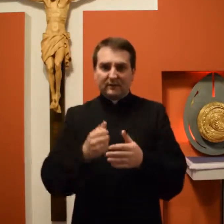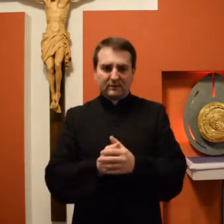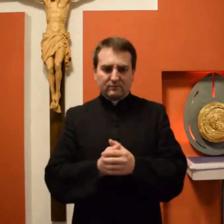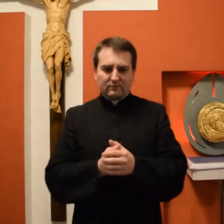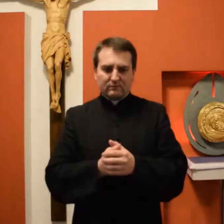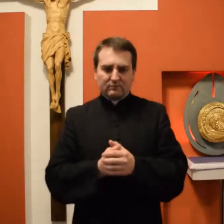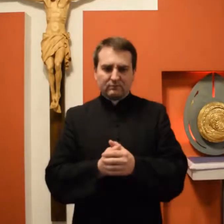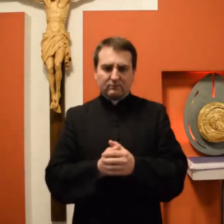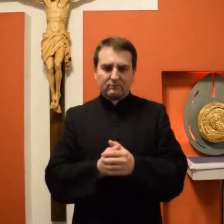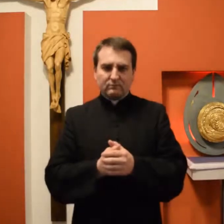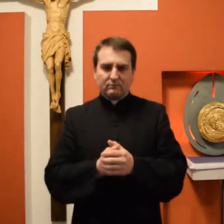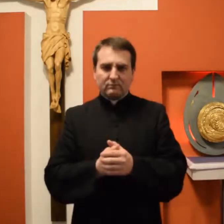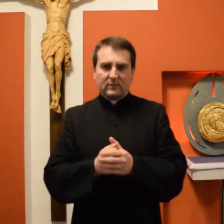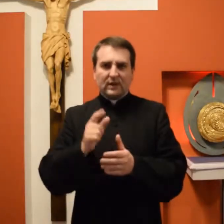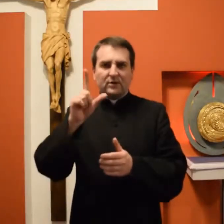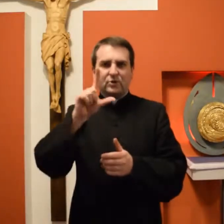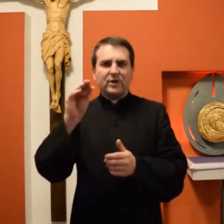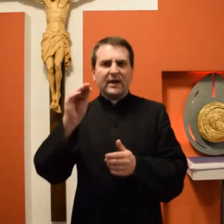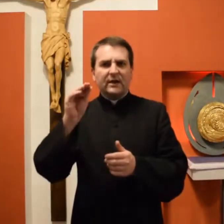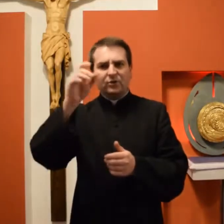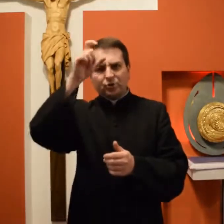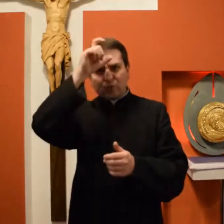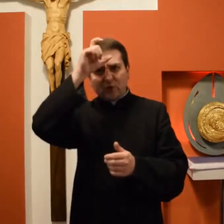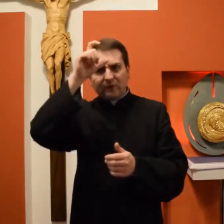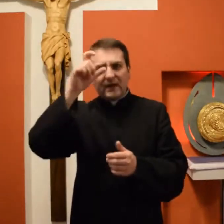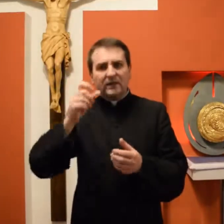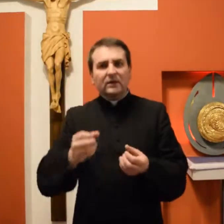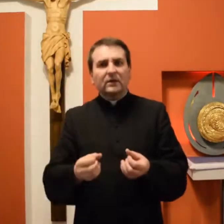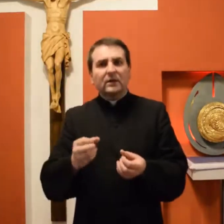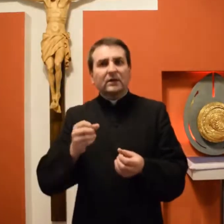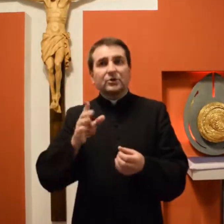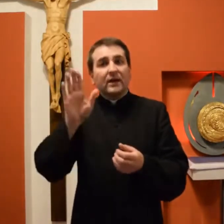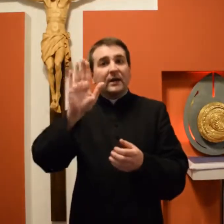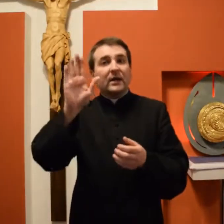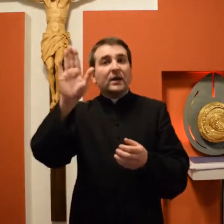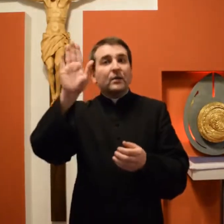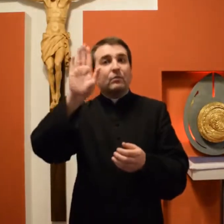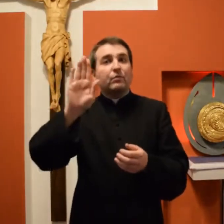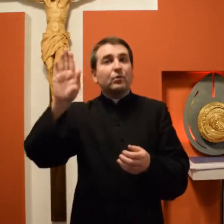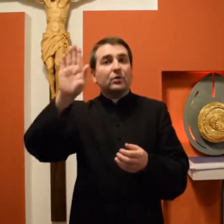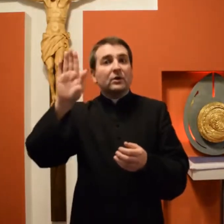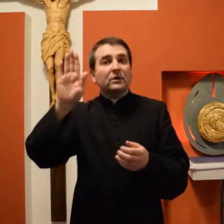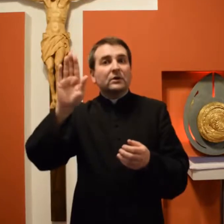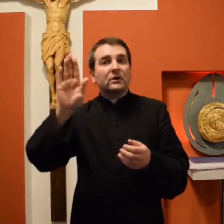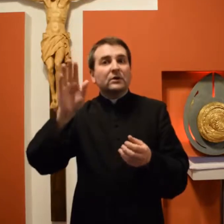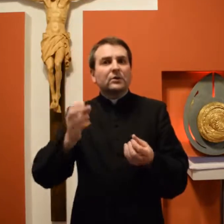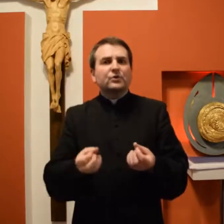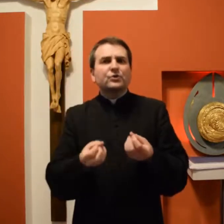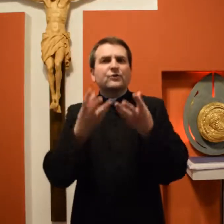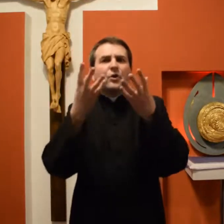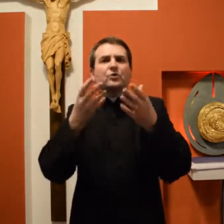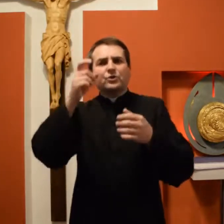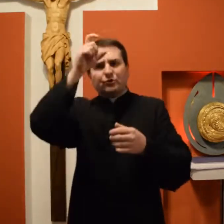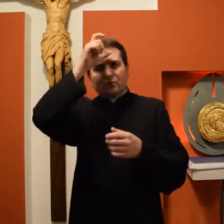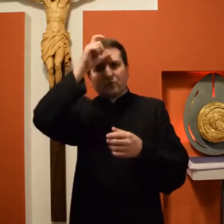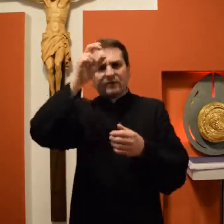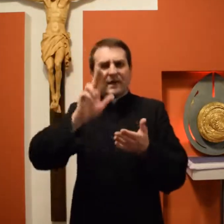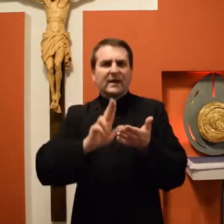Świętym, że człowiek, że Bóg stworzył człowieka